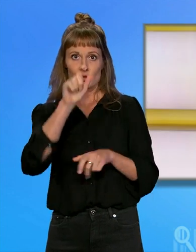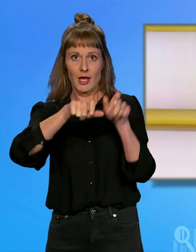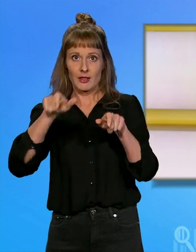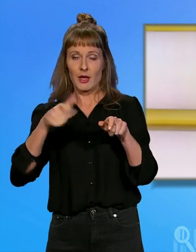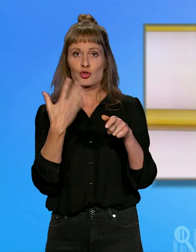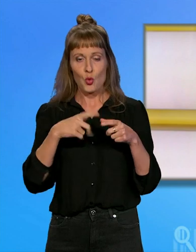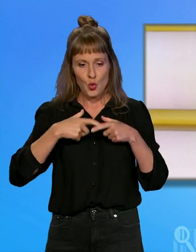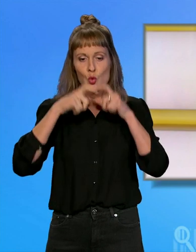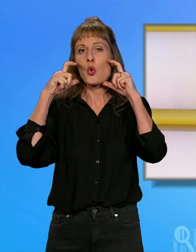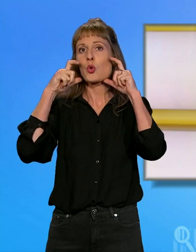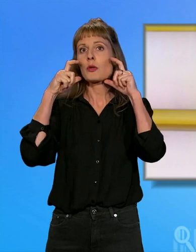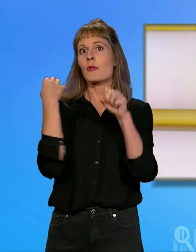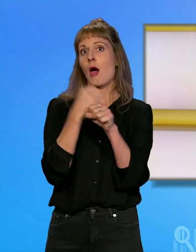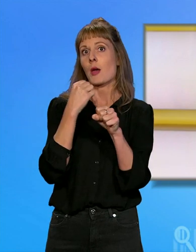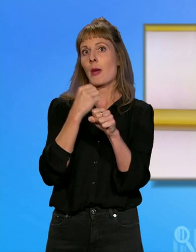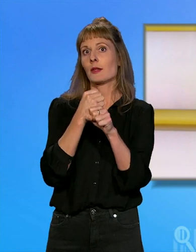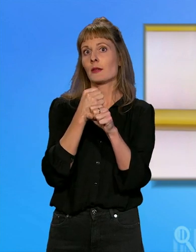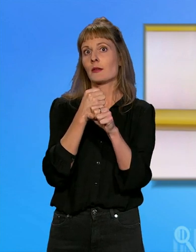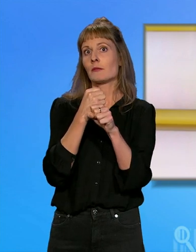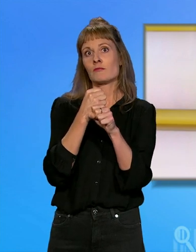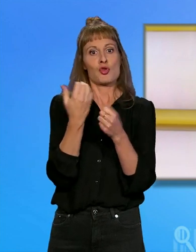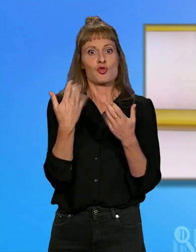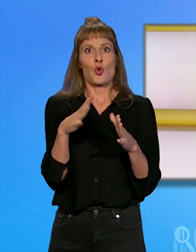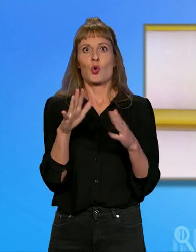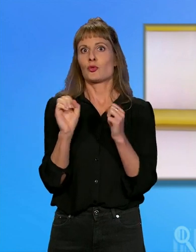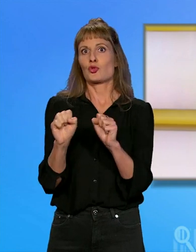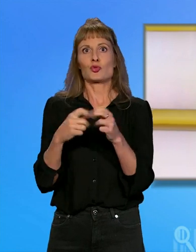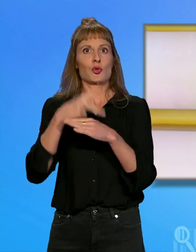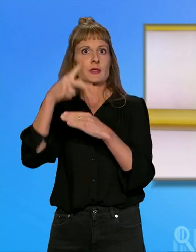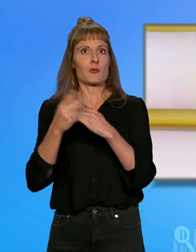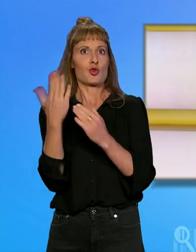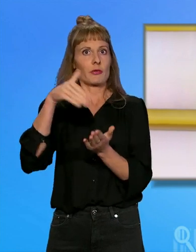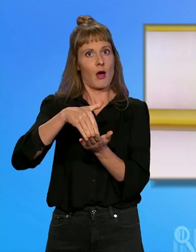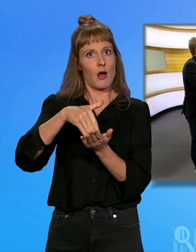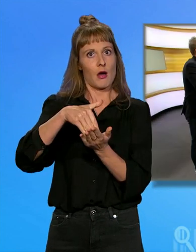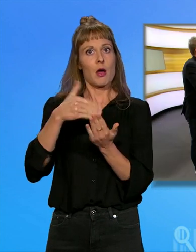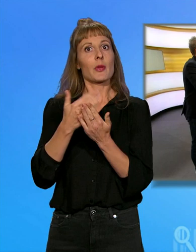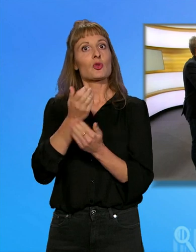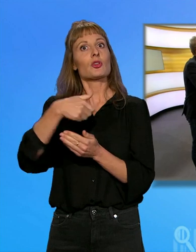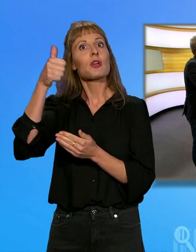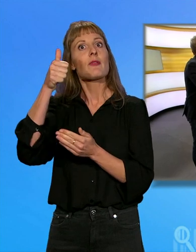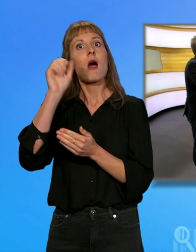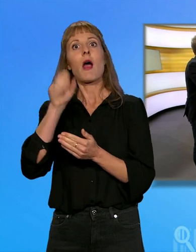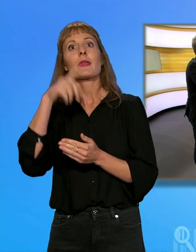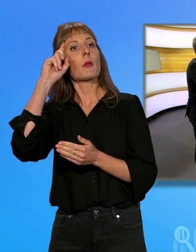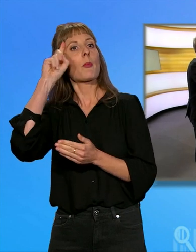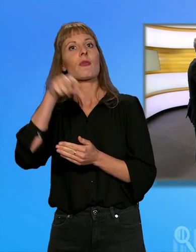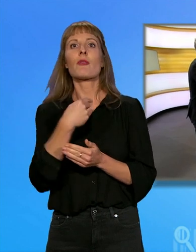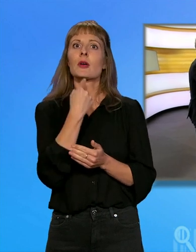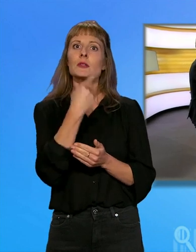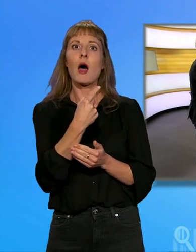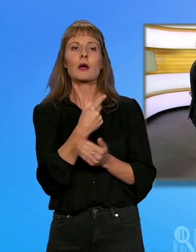jetzt schon ein Schutzkonzept. Dann gibt es jetzt keinen Grund, dass die Wirtin einfach plötzlich von allen die Zertifikate anschauen will. Nochmal, also